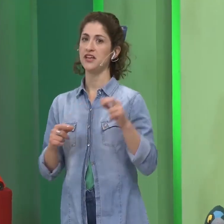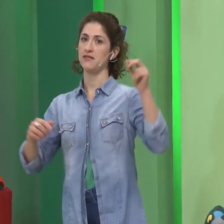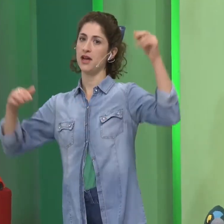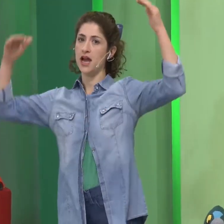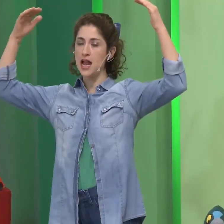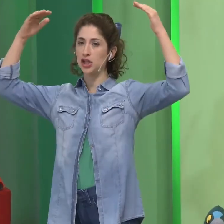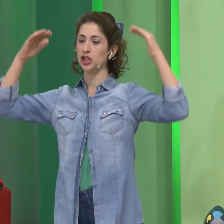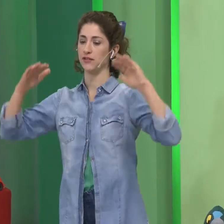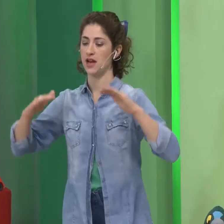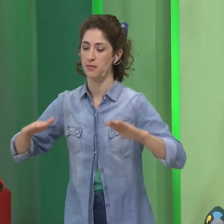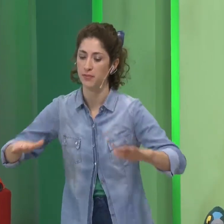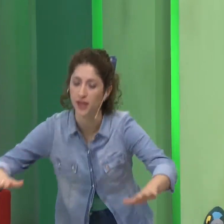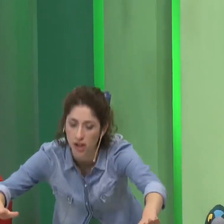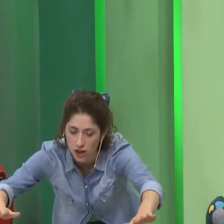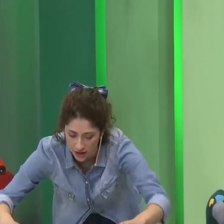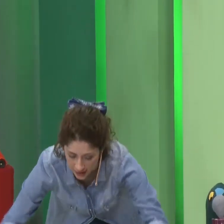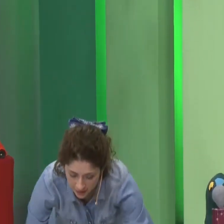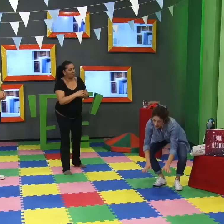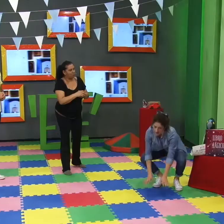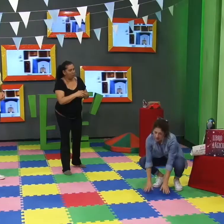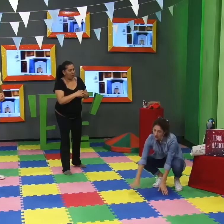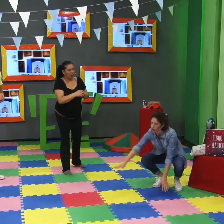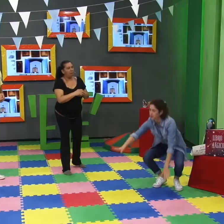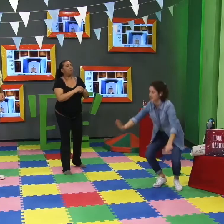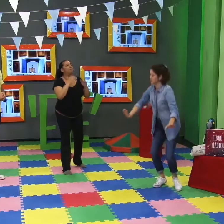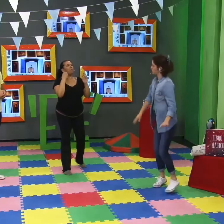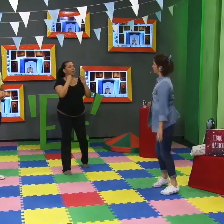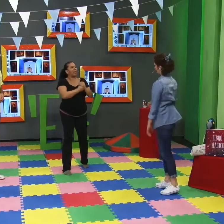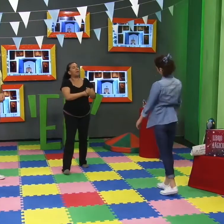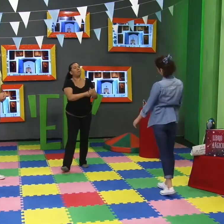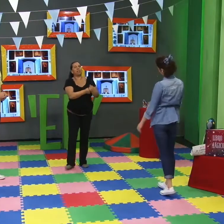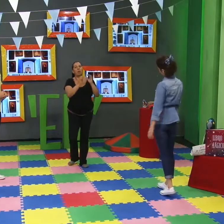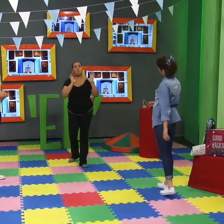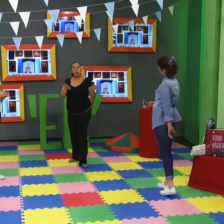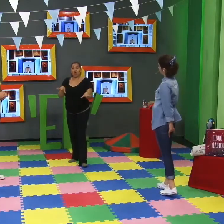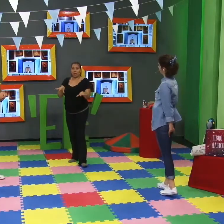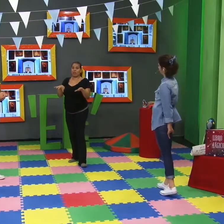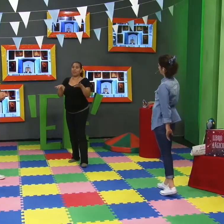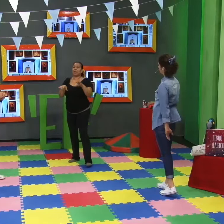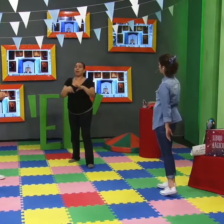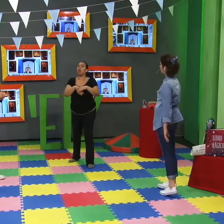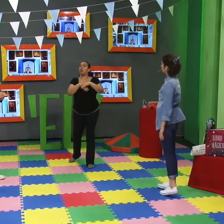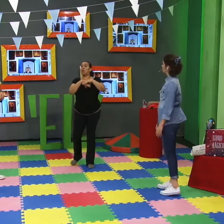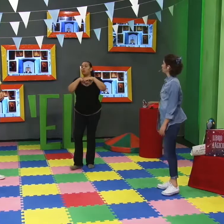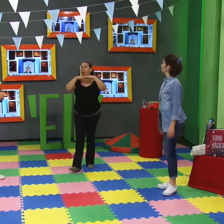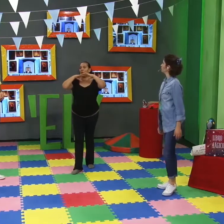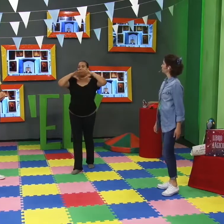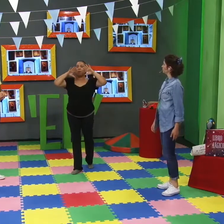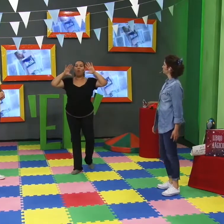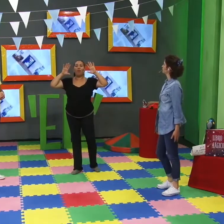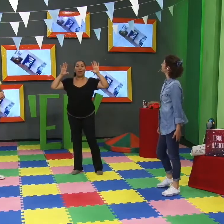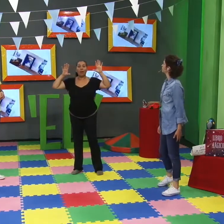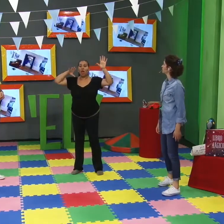Muy bien. Nivel alto, nivel medio y nivel bajo, que es el piso. Es el piso, muy bien. Así que nos vamos a